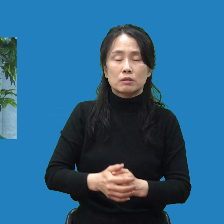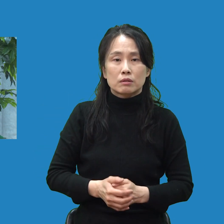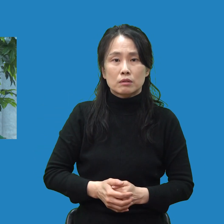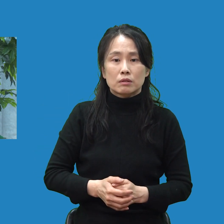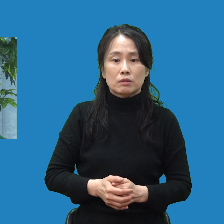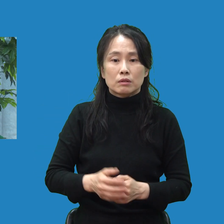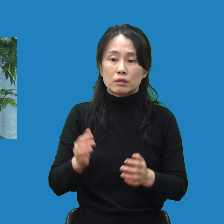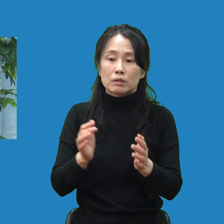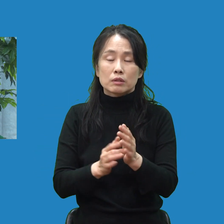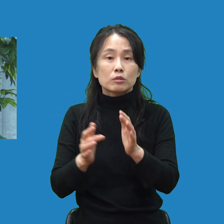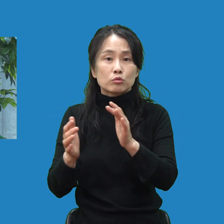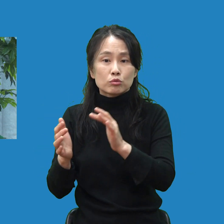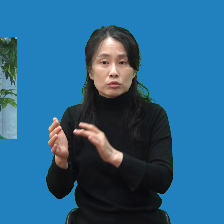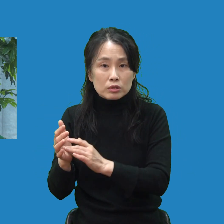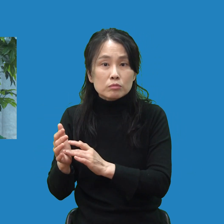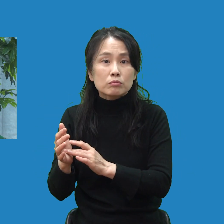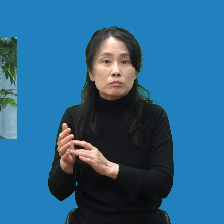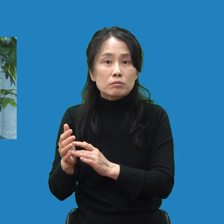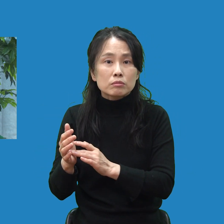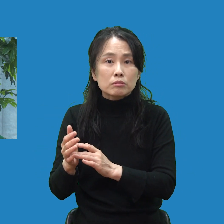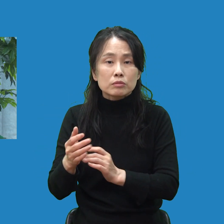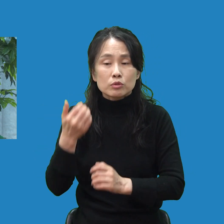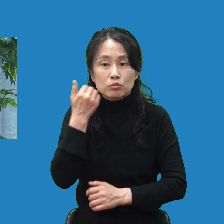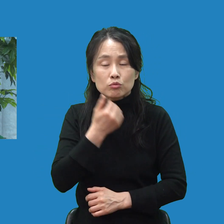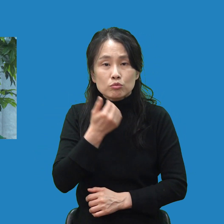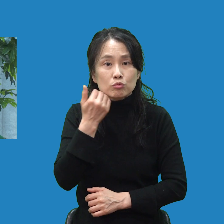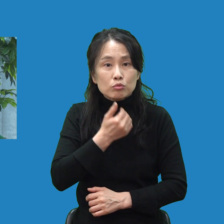예수님이 누구로 보이십니까?